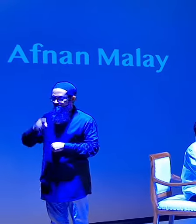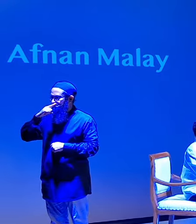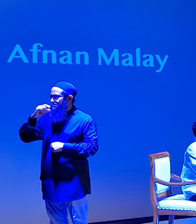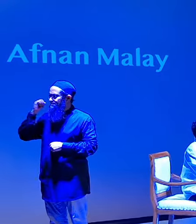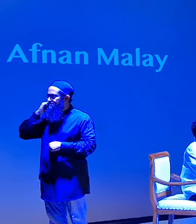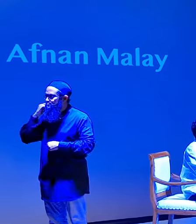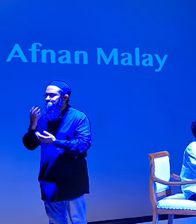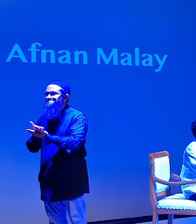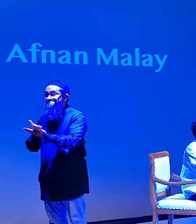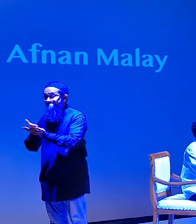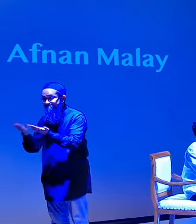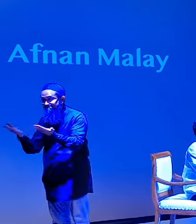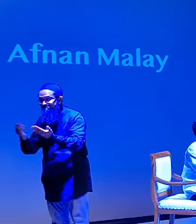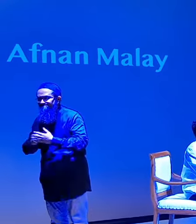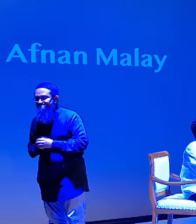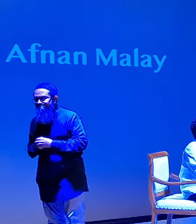ibu-ibu,